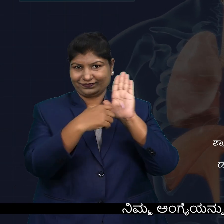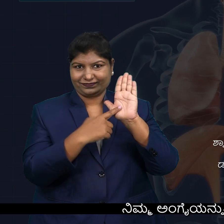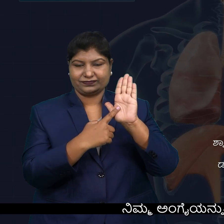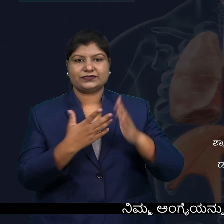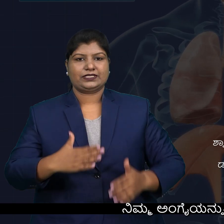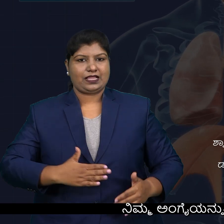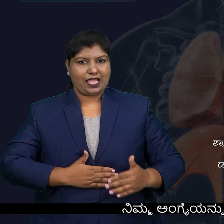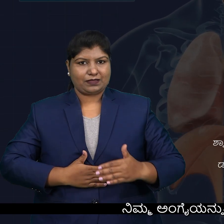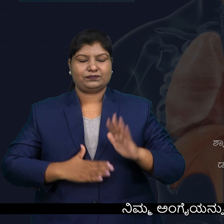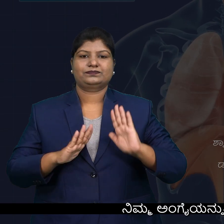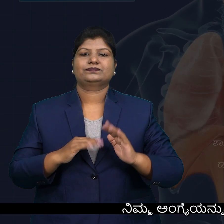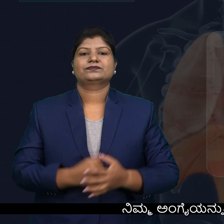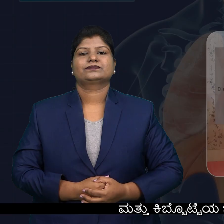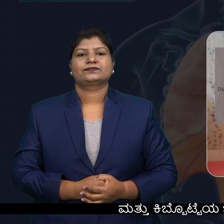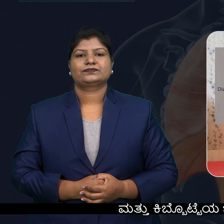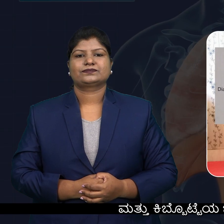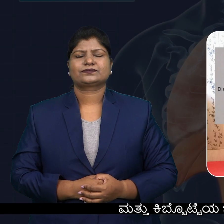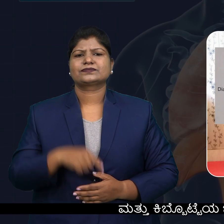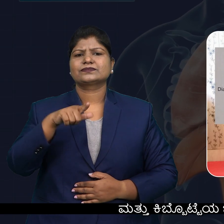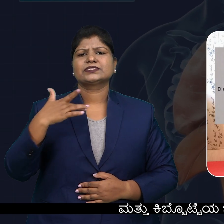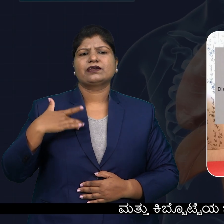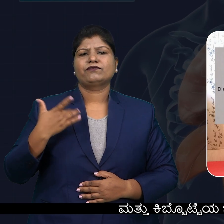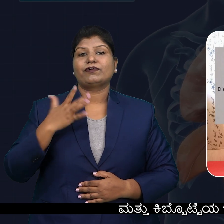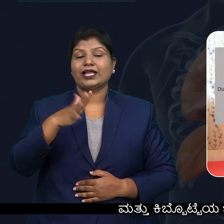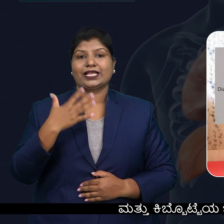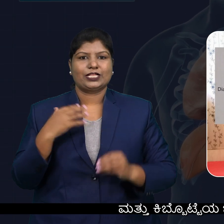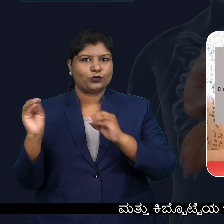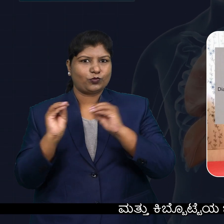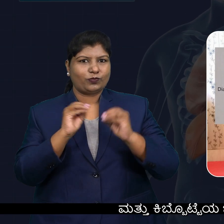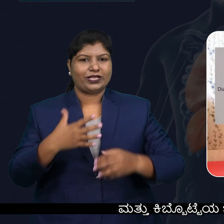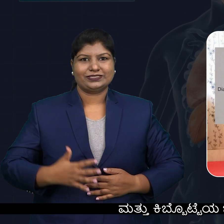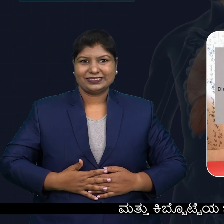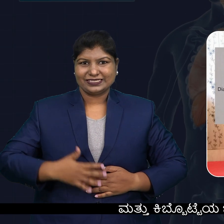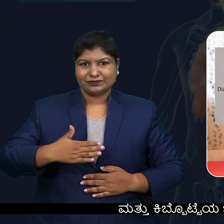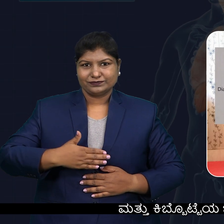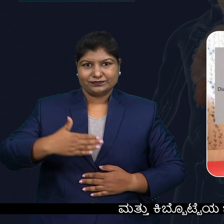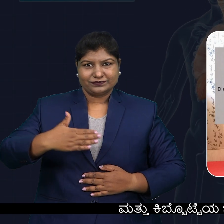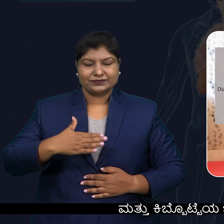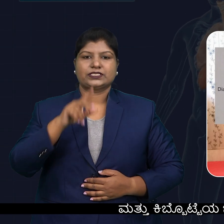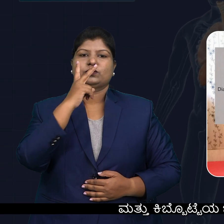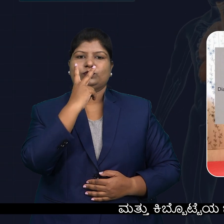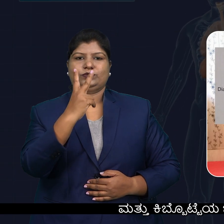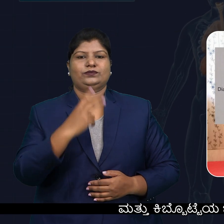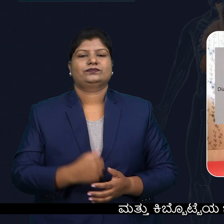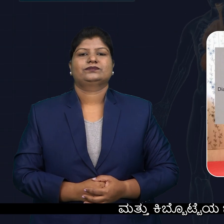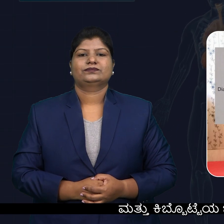ಮೇಲೆ ಇರಿಸಿ ಮತ್ತು ಕಿಬ್ಬೊಟ್ಟೆಯ ಚಲನೆಯನ್ನು ಅನುಭವಿಸಿ.